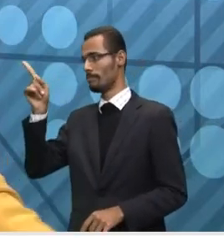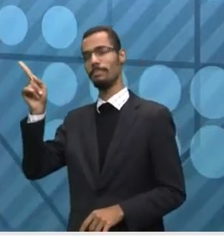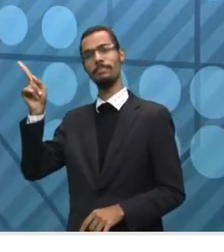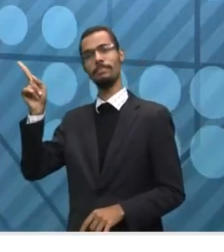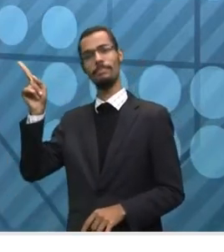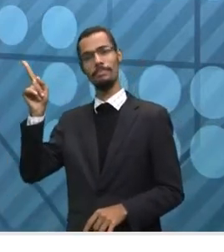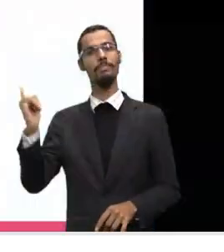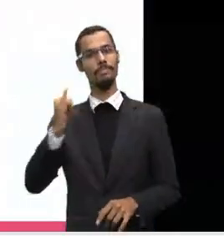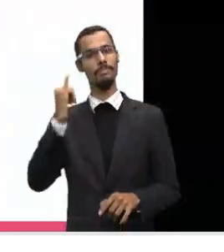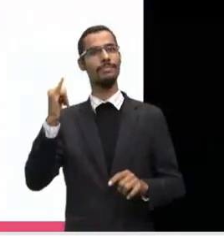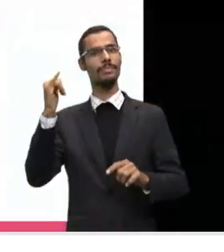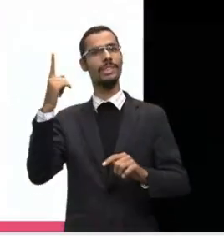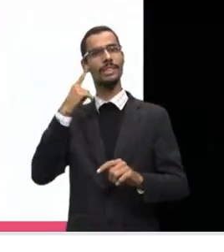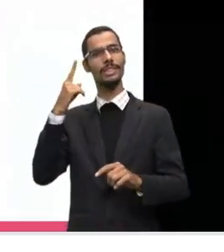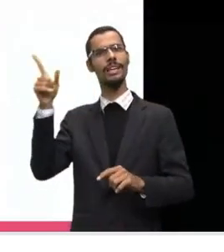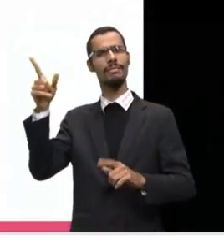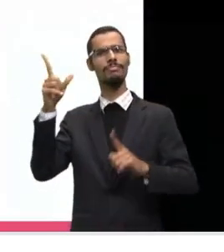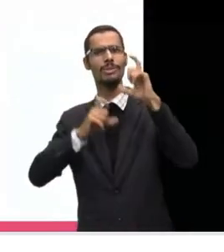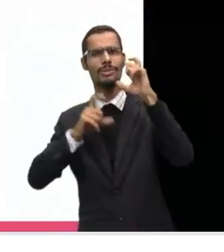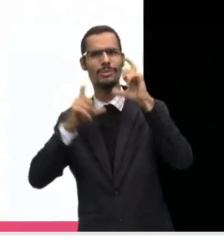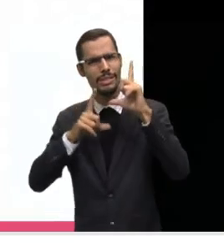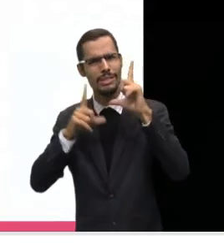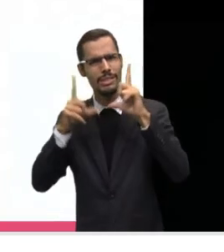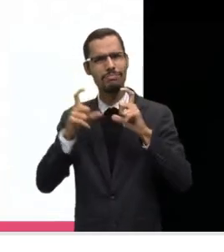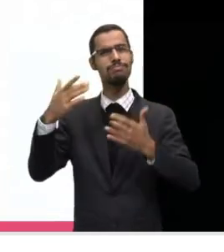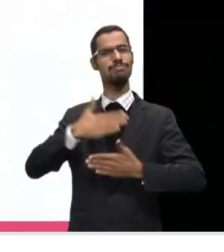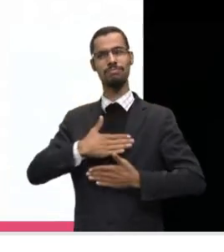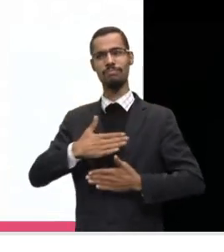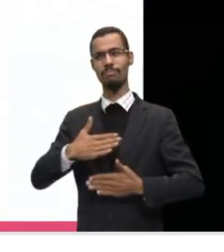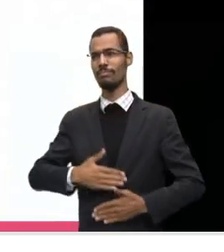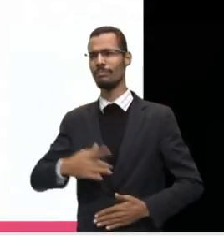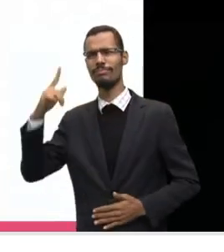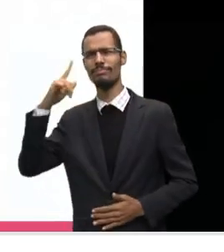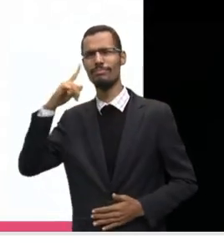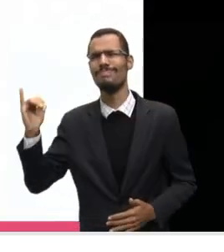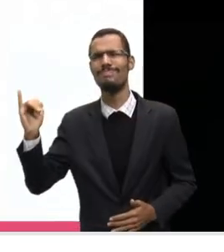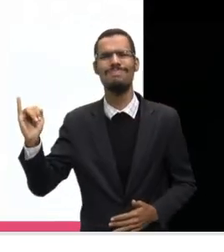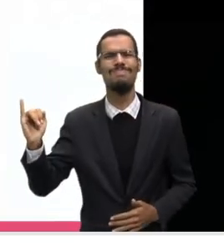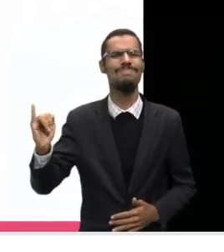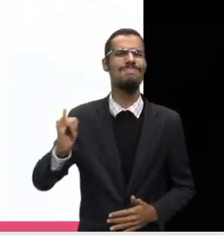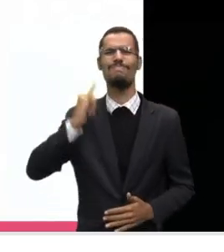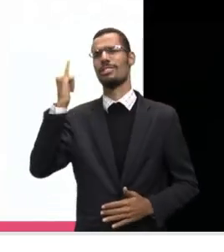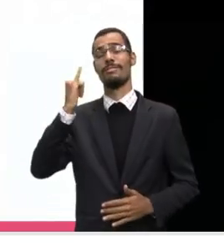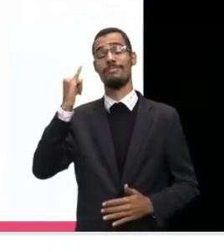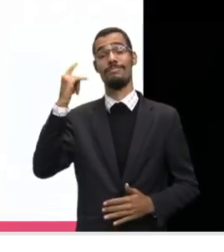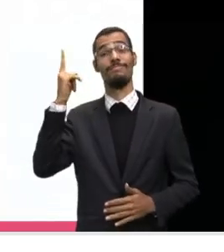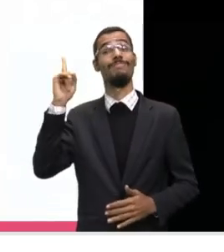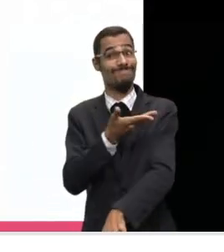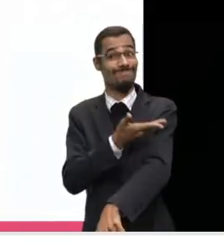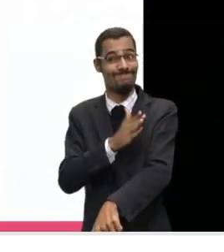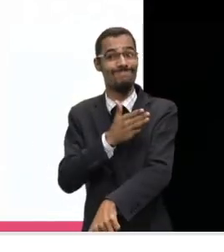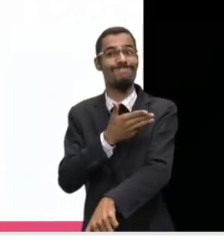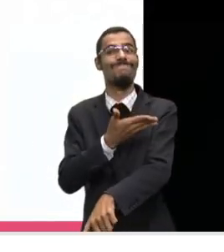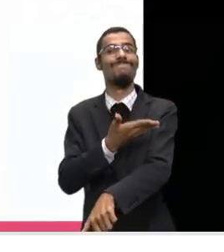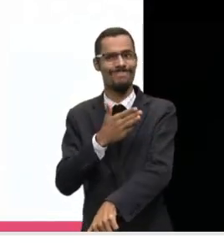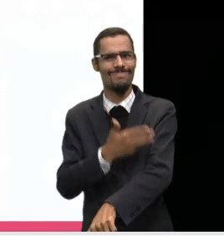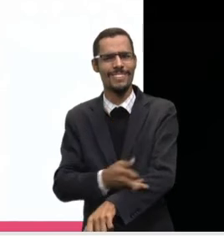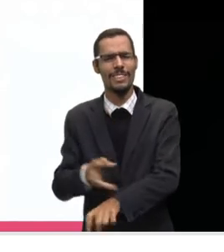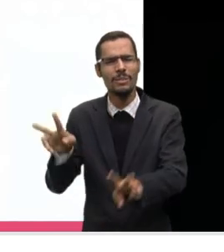manuais, trouxe algumas figuras ali, porque as expressões faciais é um exercício mesmo que nós precisamos fazer